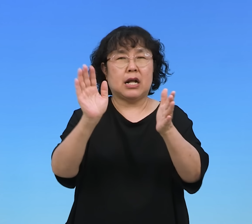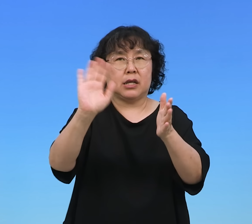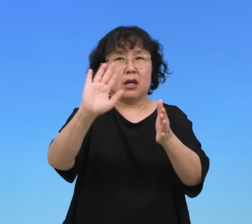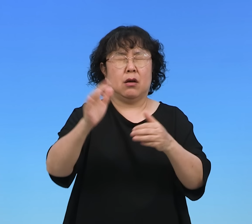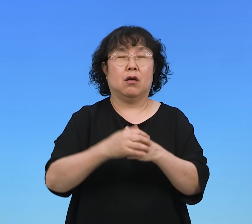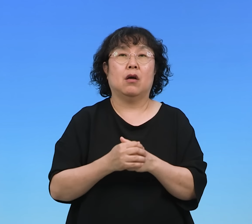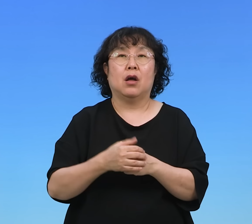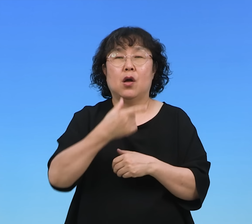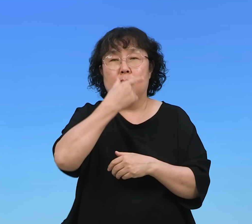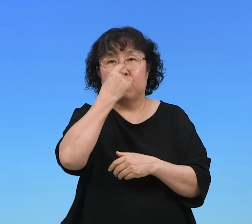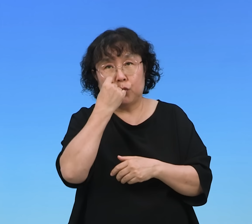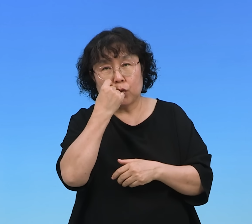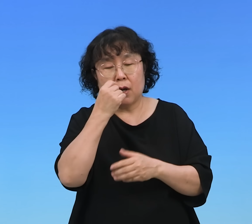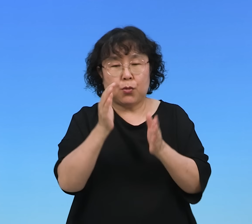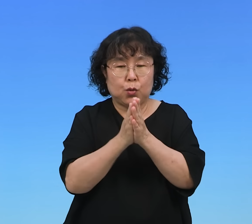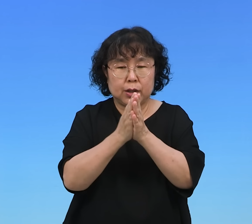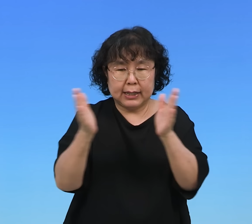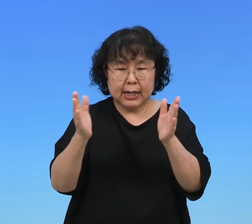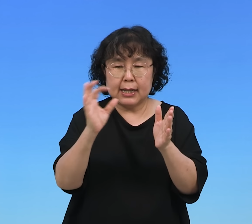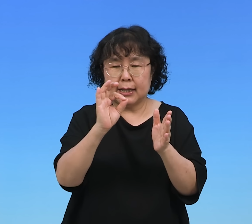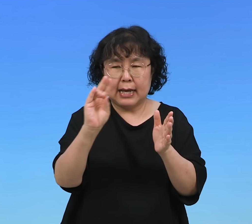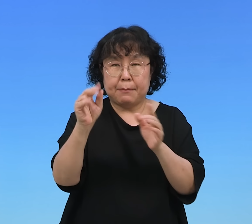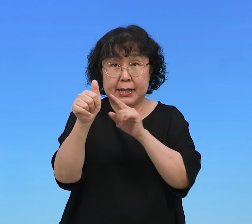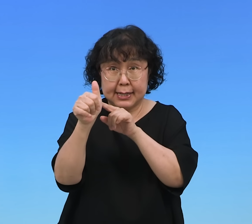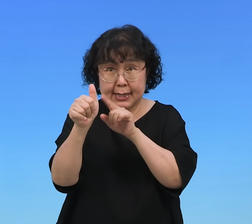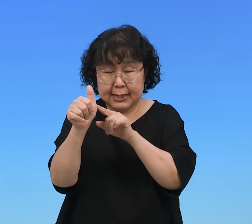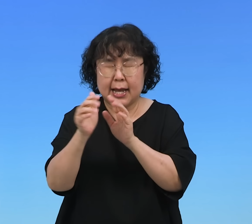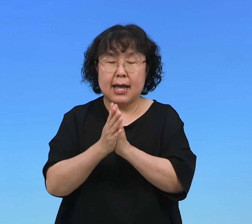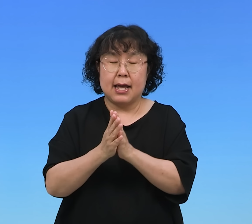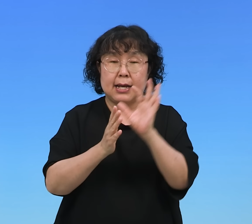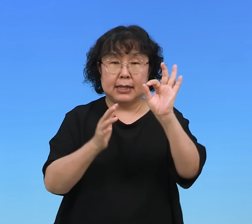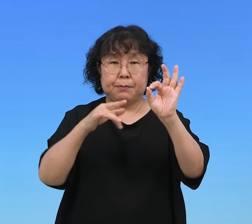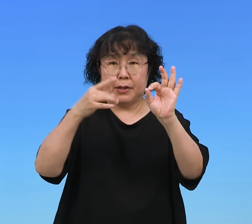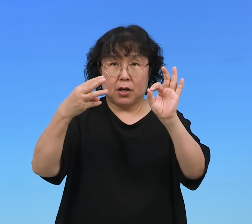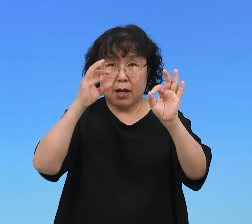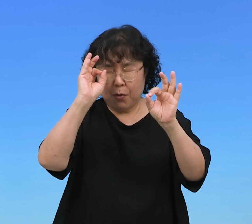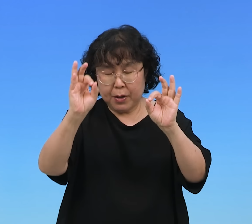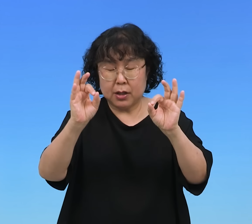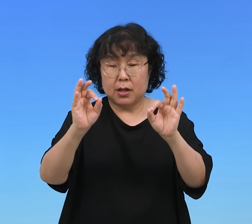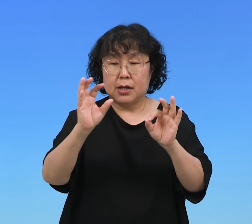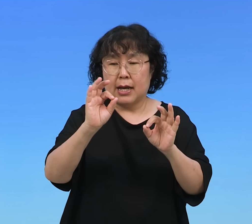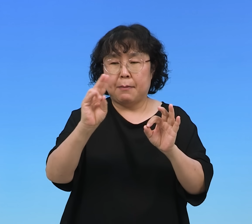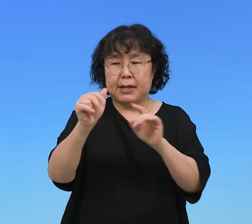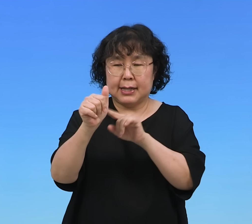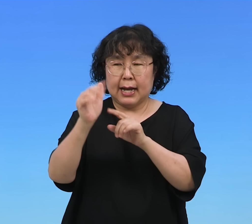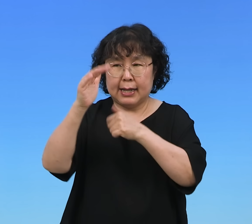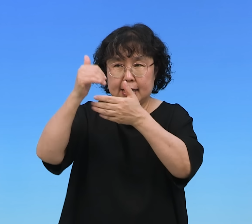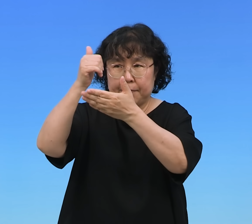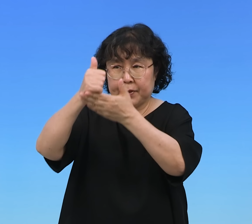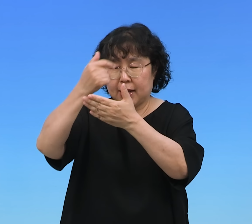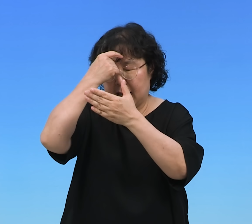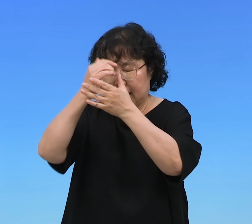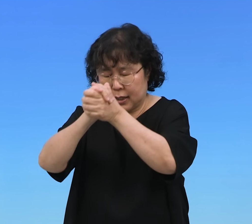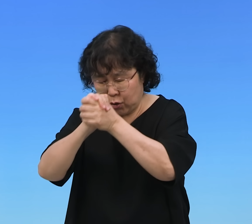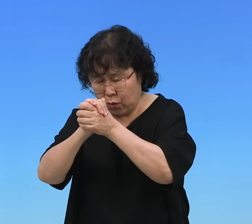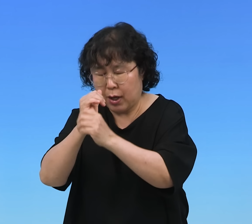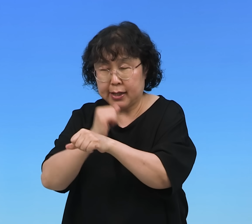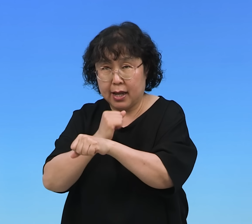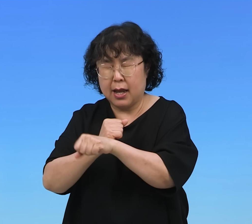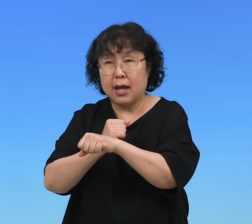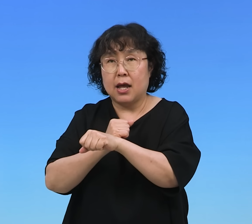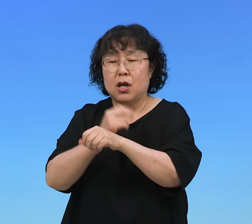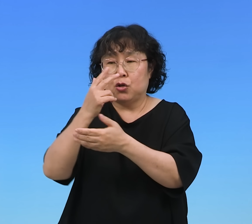않습니다. 이런 결핍으로 시작한 인생 야베스지만 그 다음 10절입니다. 야베스가 이스라엘 하나님께 아뢰어